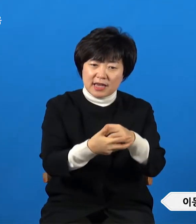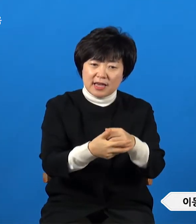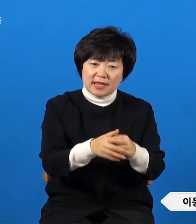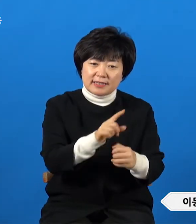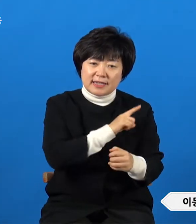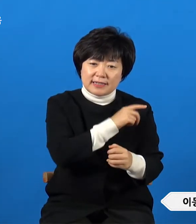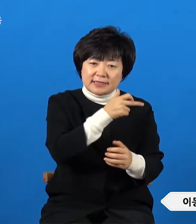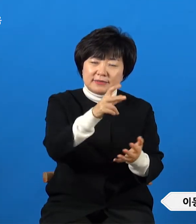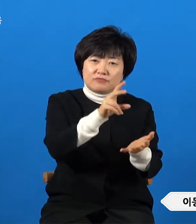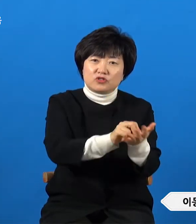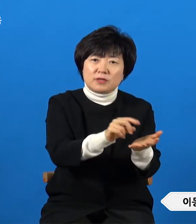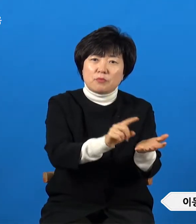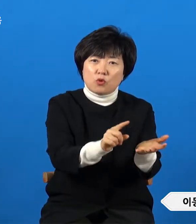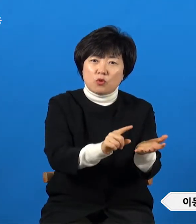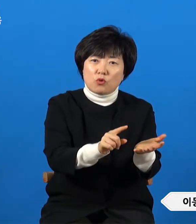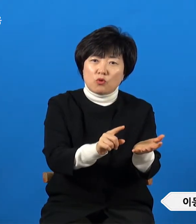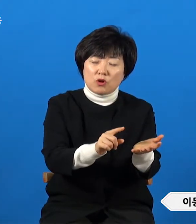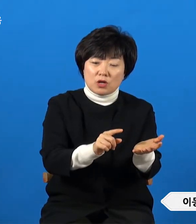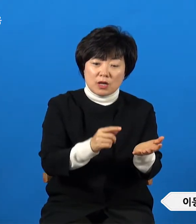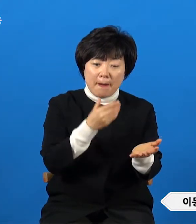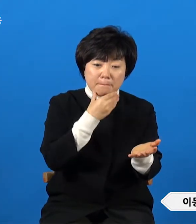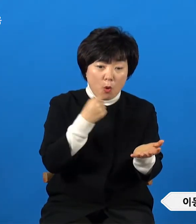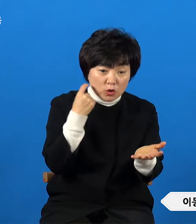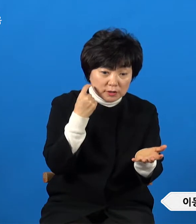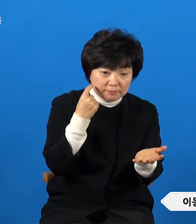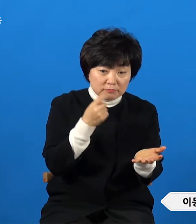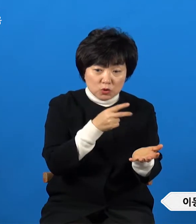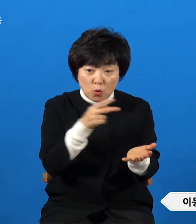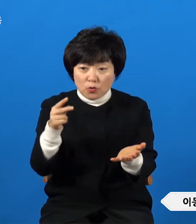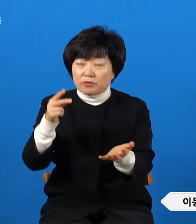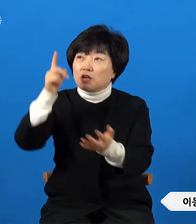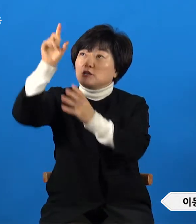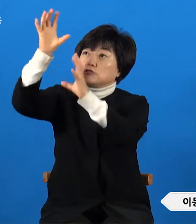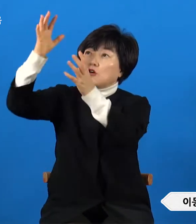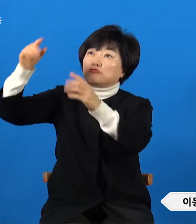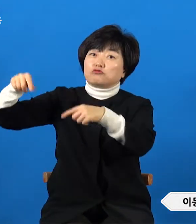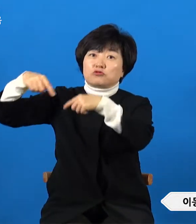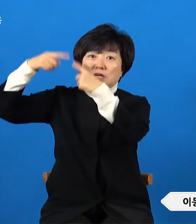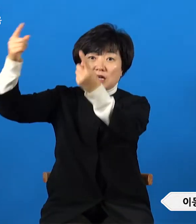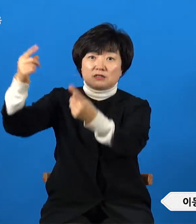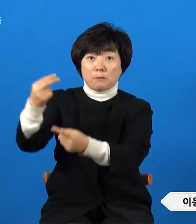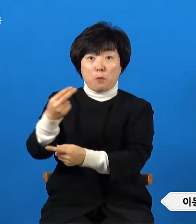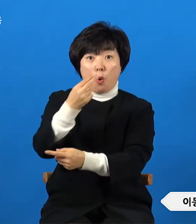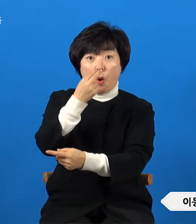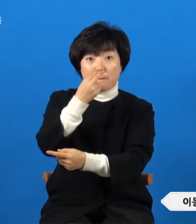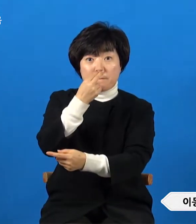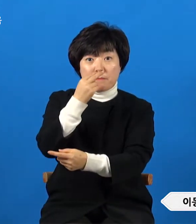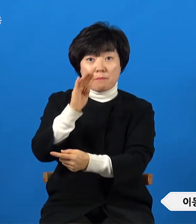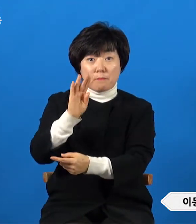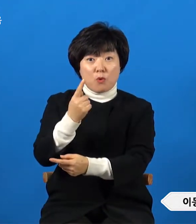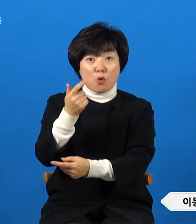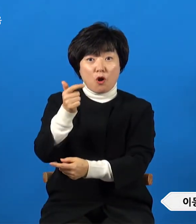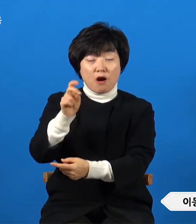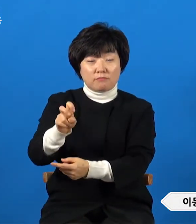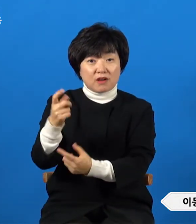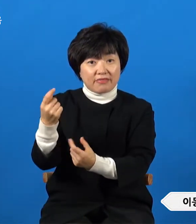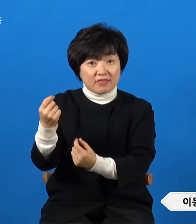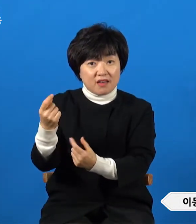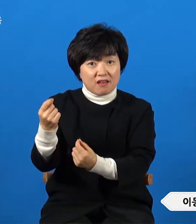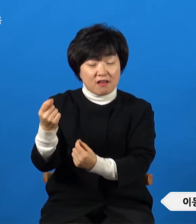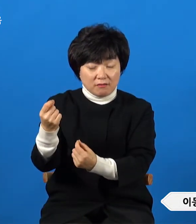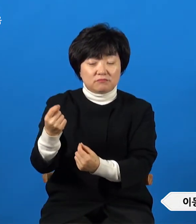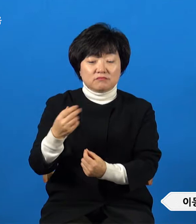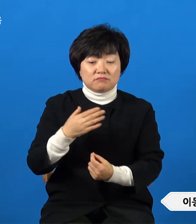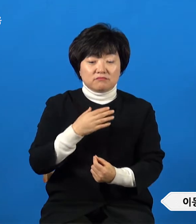가는 보험증으로만 생각하는 것이에요. 물론 우리가 예수 믿고 구원의 확신을 얻고 천국에 갈 수가 있다. 이건 놀라운